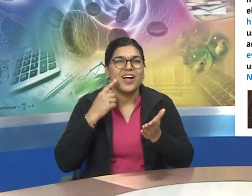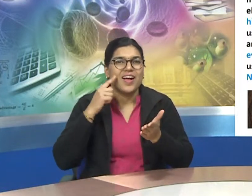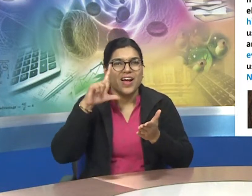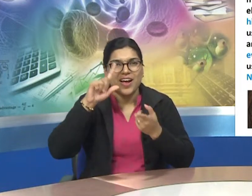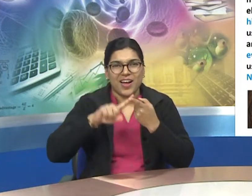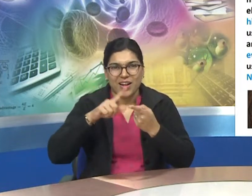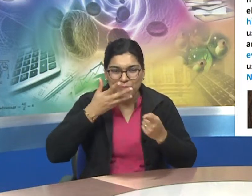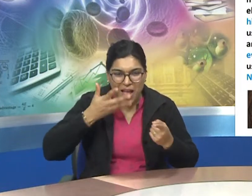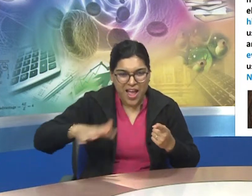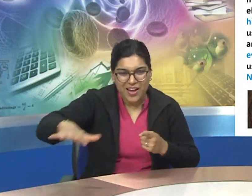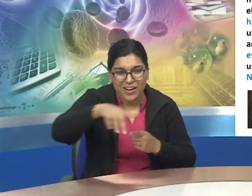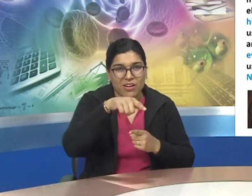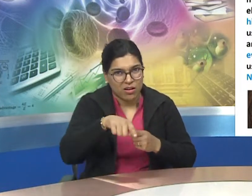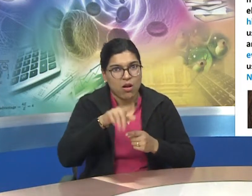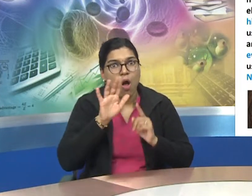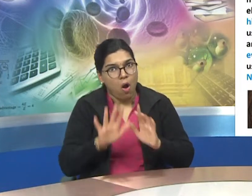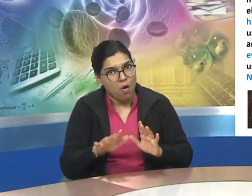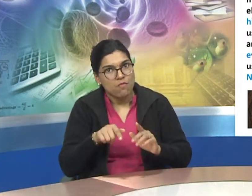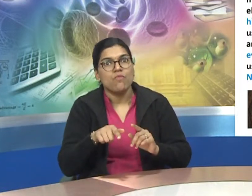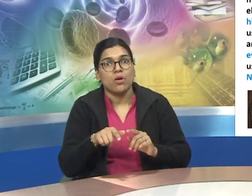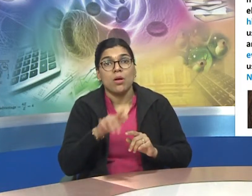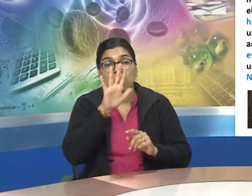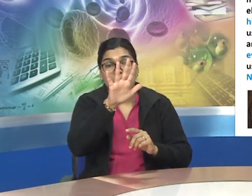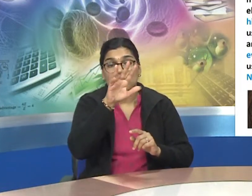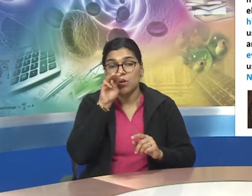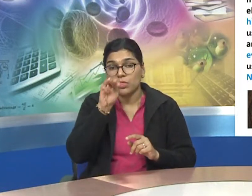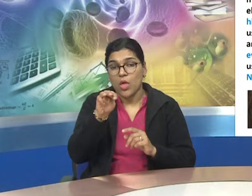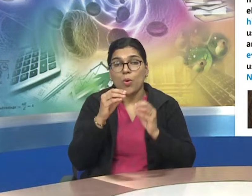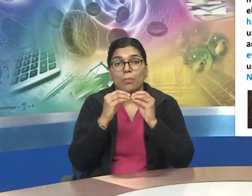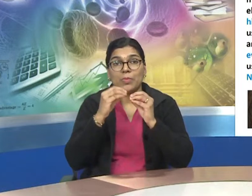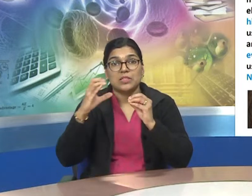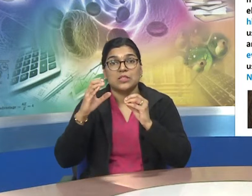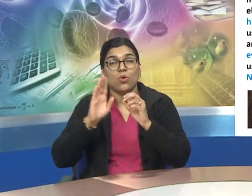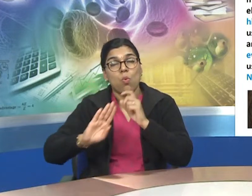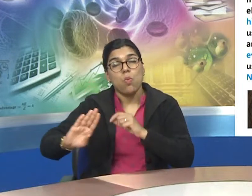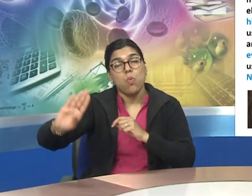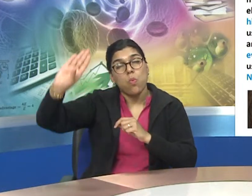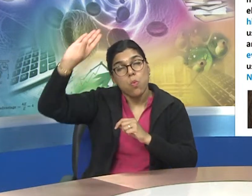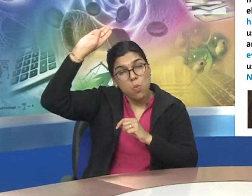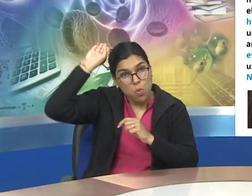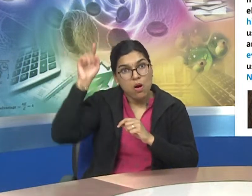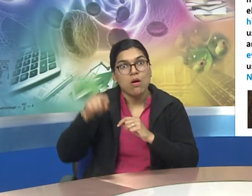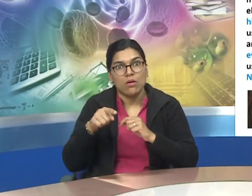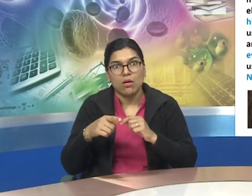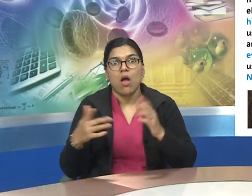as early as 5000 BC.